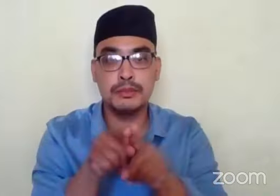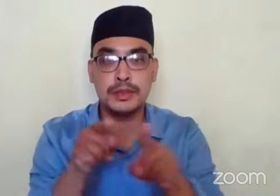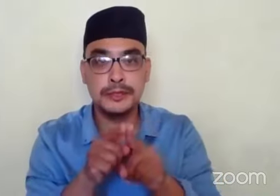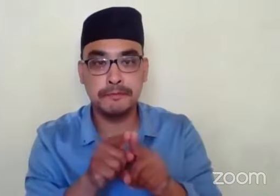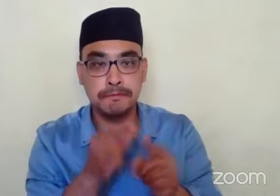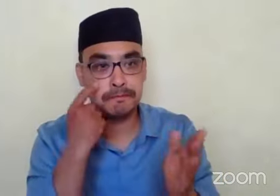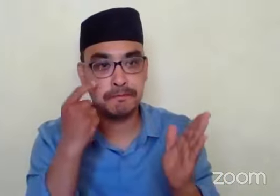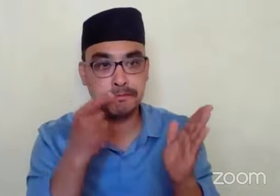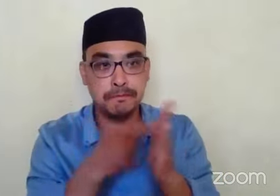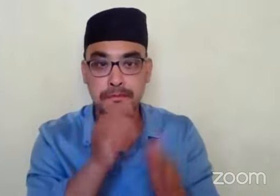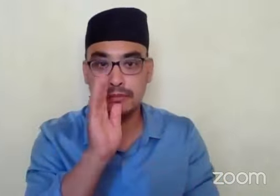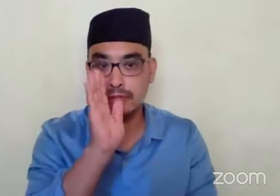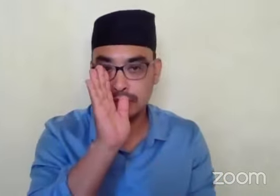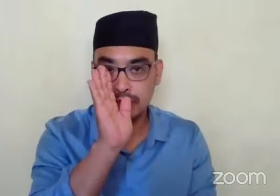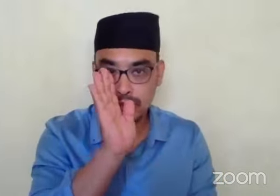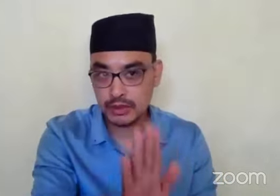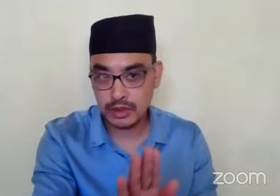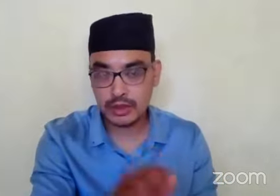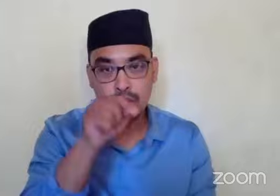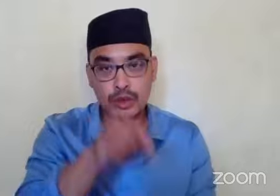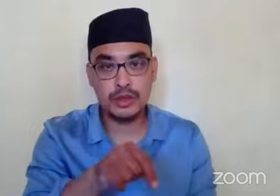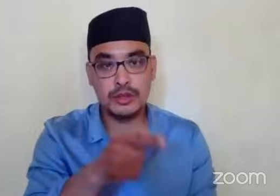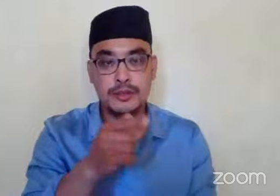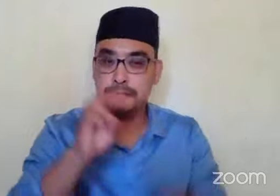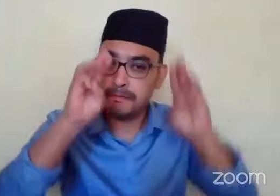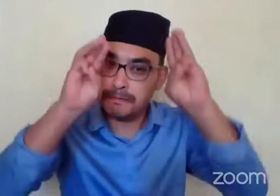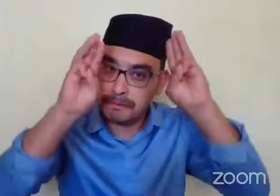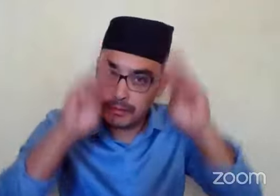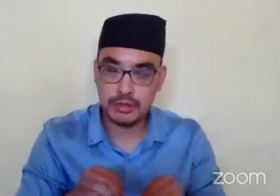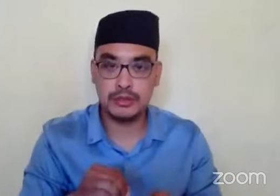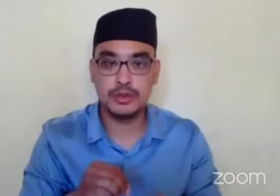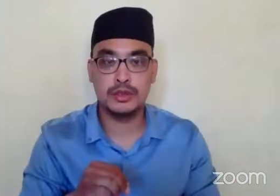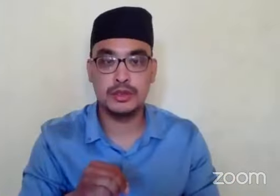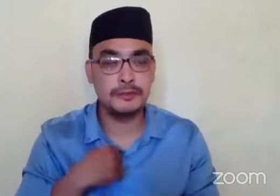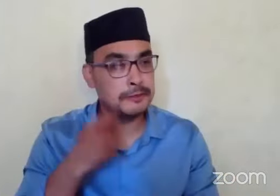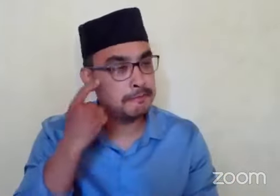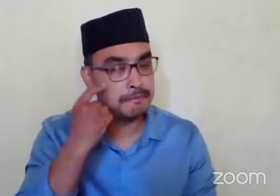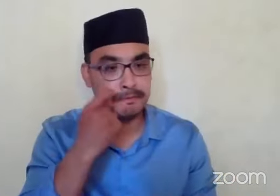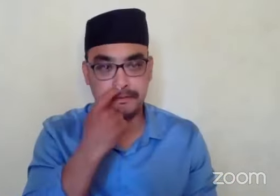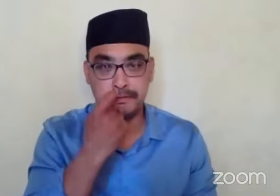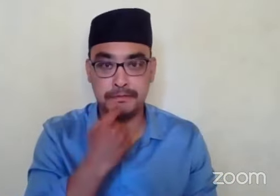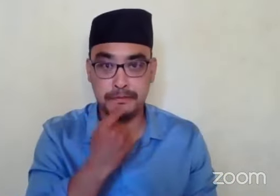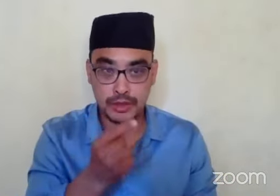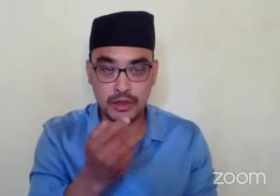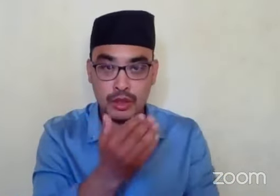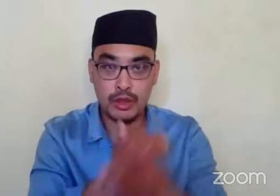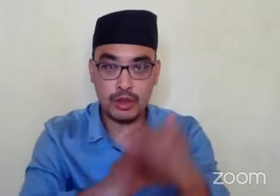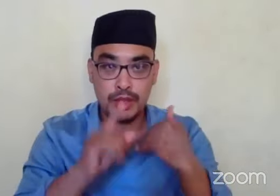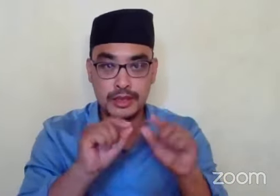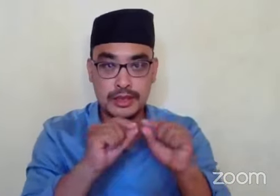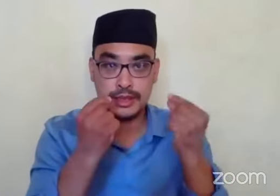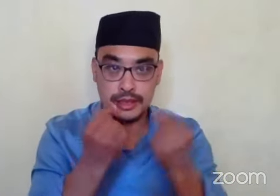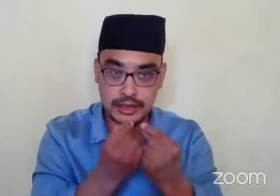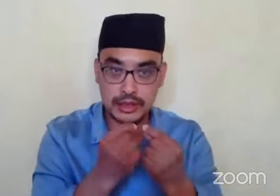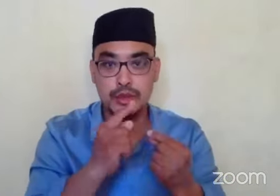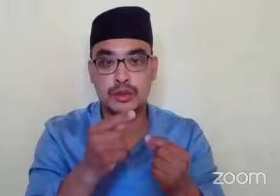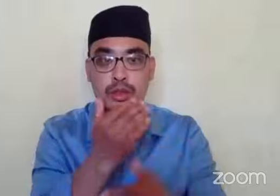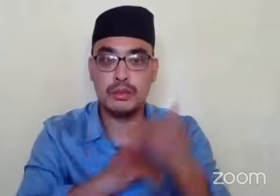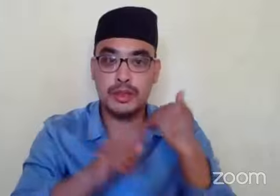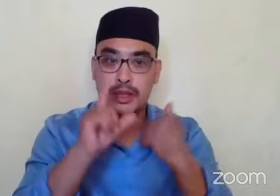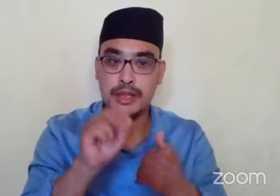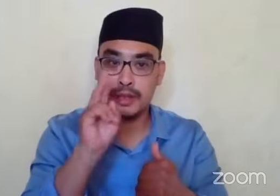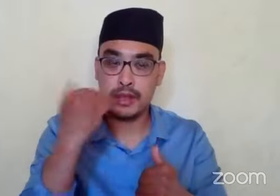गर्नु भएको छ। अनि अर्को एकदमै महत्त्वपूर्ण लागेको भनेको जुन जब हामी अपाङ्गता क्षेत्रका मानिसहरू अथवा अपाङ्गता